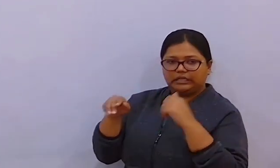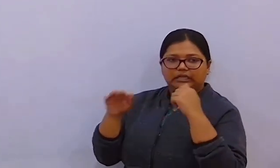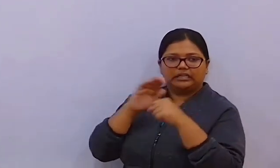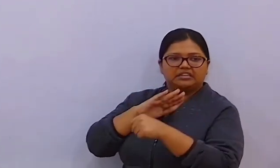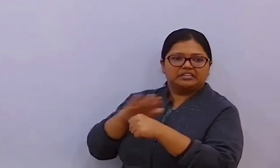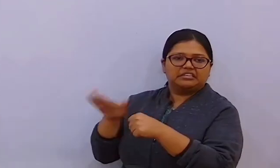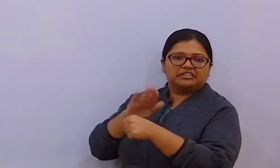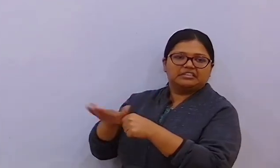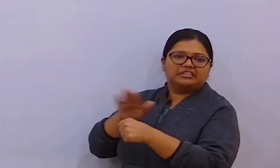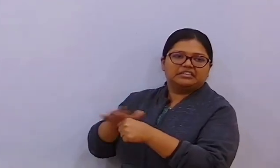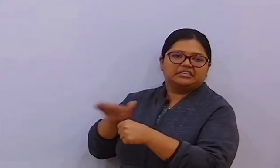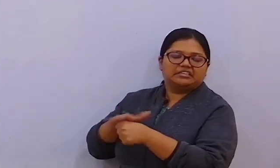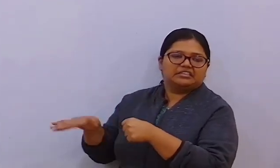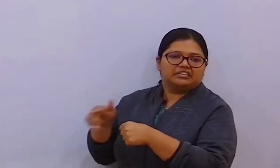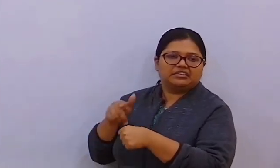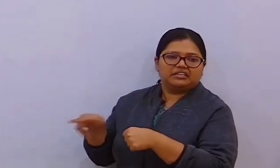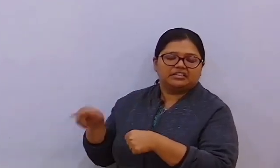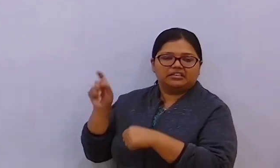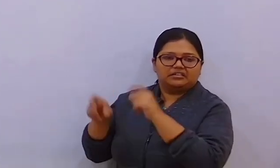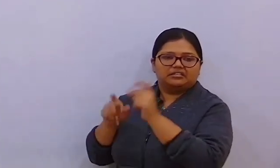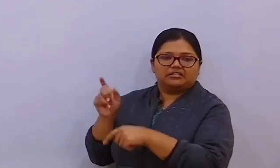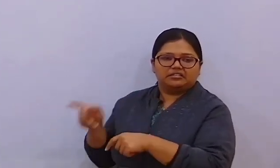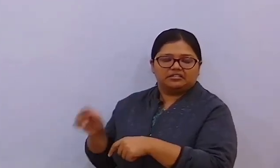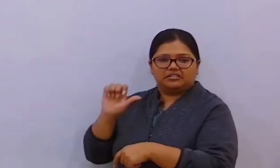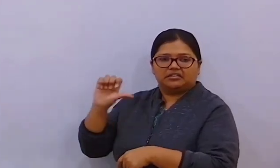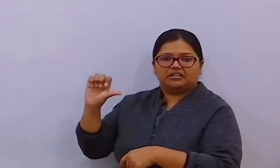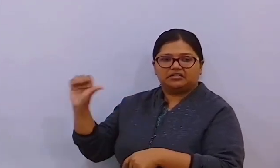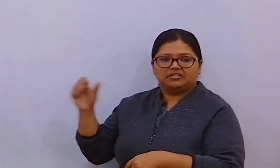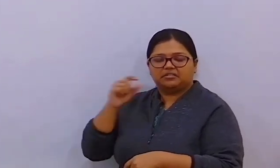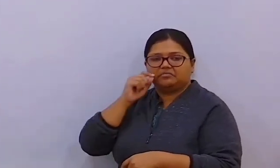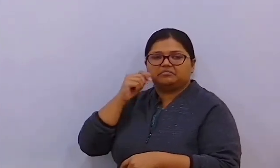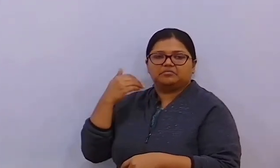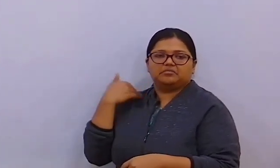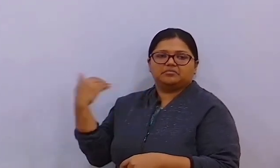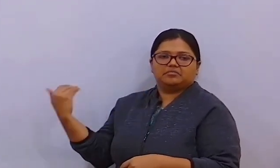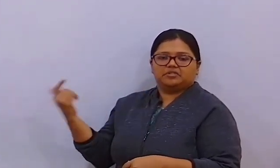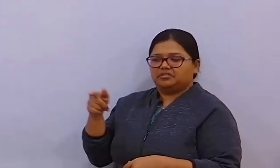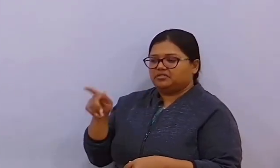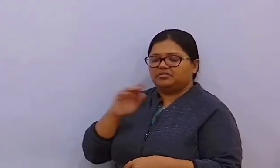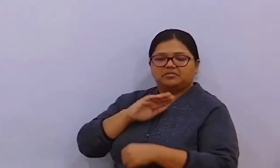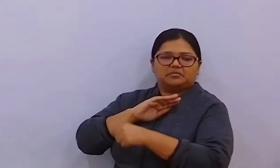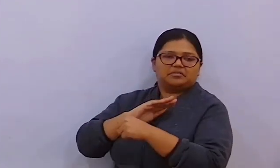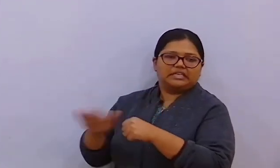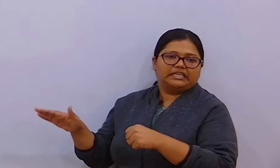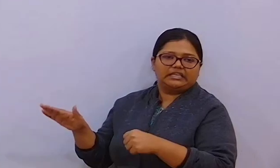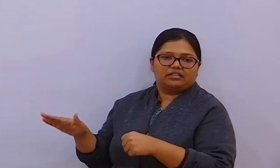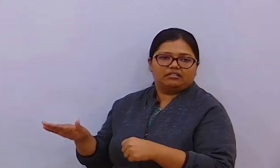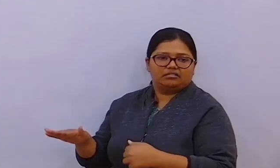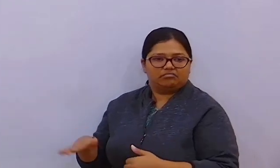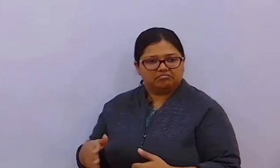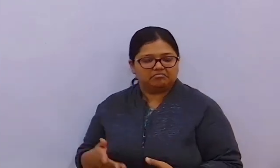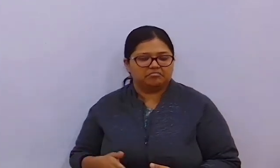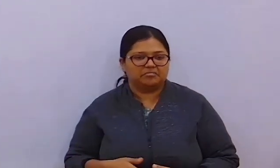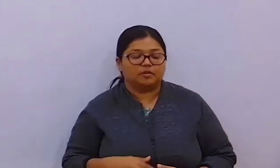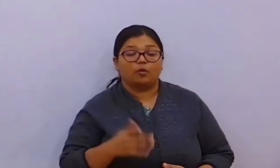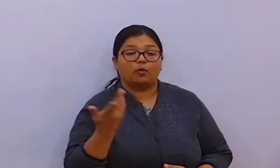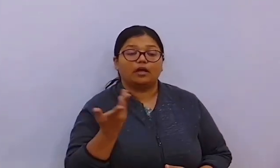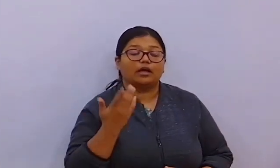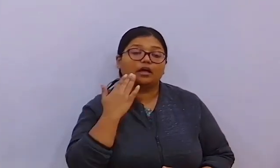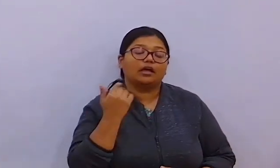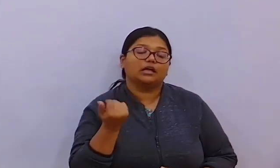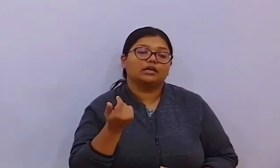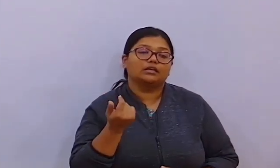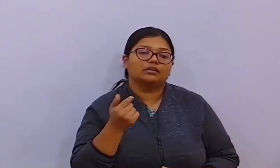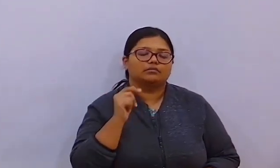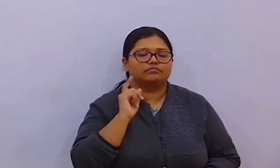अभिशोक के जब हम धम्म पढ़ेंगे तो पांचवें नंबर के धम्म में हमें यह जानकारी मिलती है अशोक के पांचवें अभिलेख में कि उनके